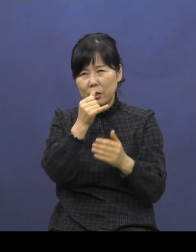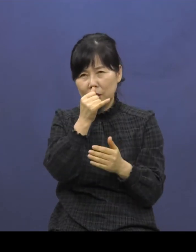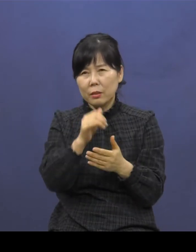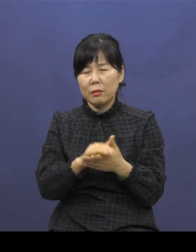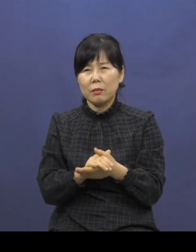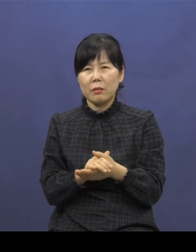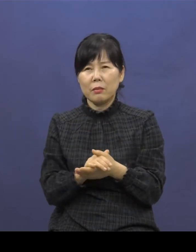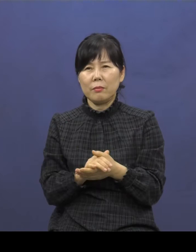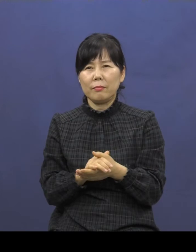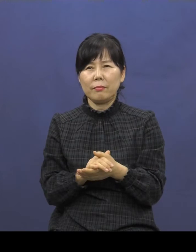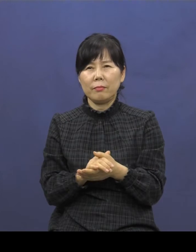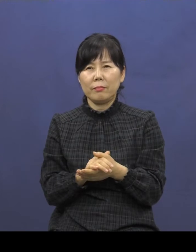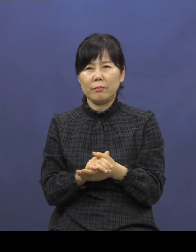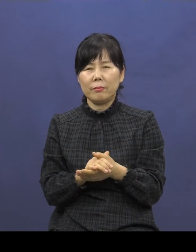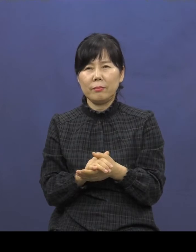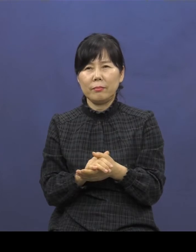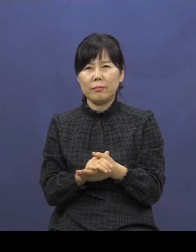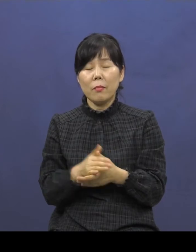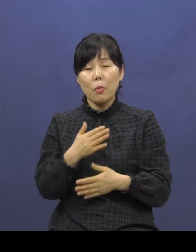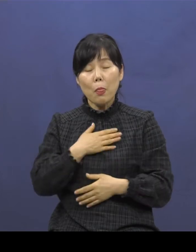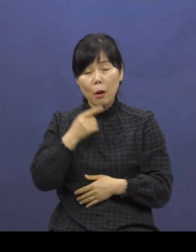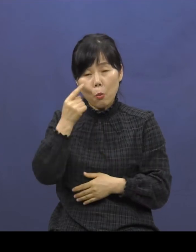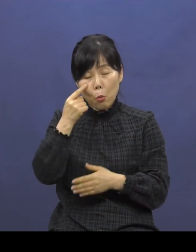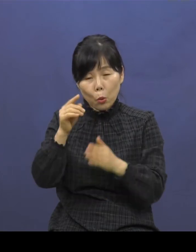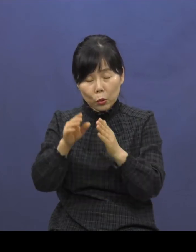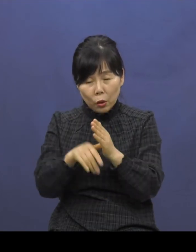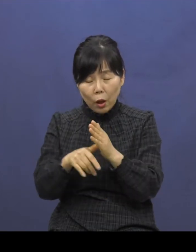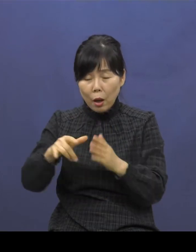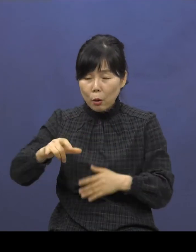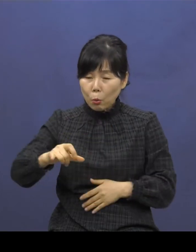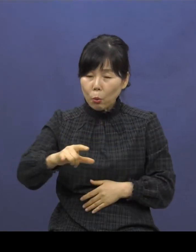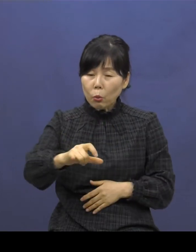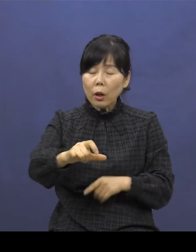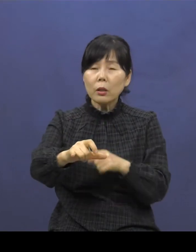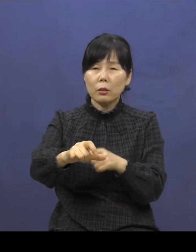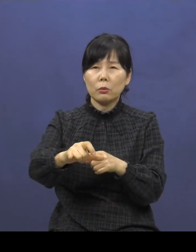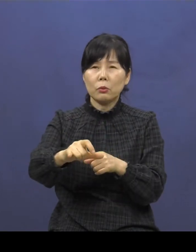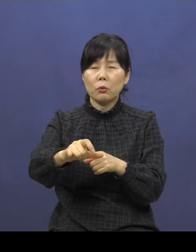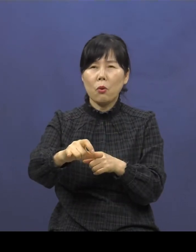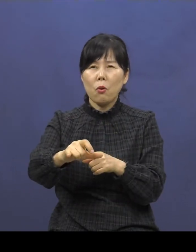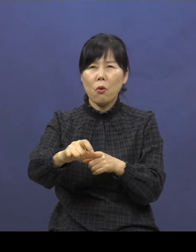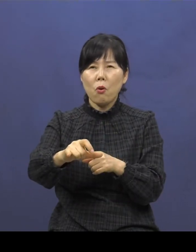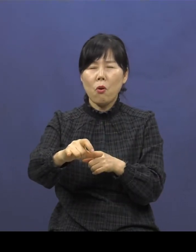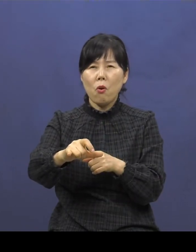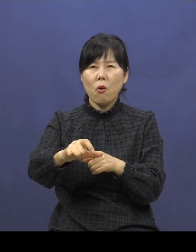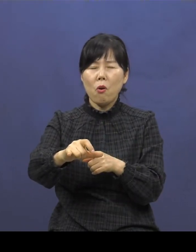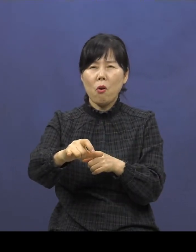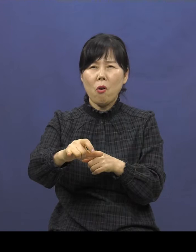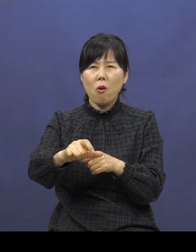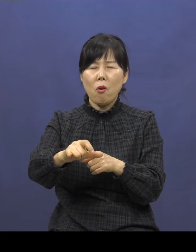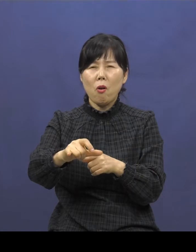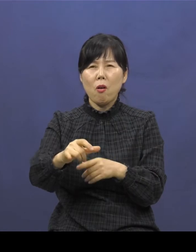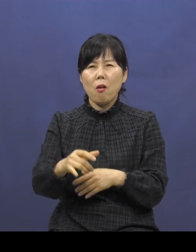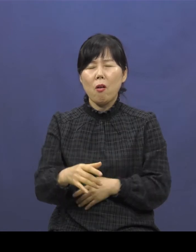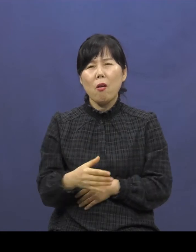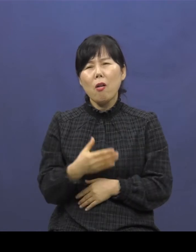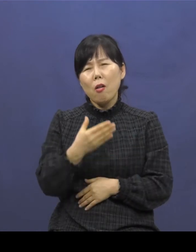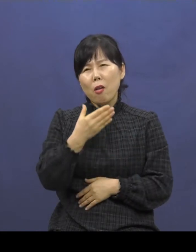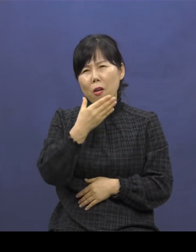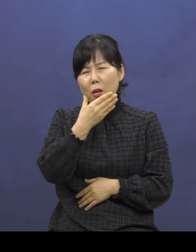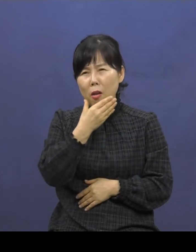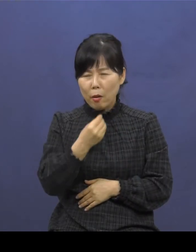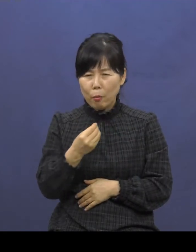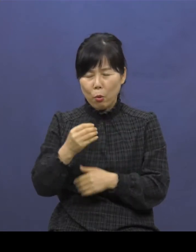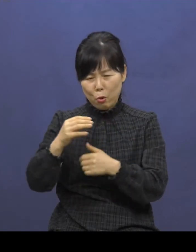내면적 어떤 고통들이 많이 오게 됩니다. 자, 그런데 제가 보니까 이 코로나19로 인한 고난이 또 상당 부분 여기에 해당해요.